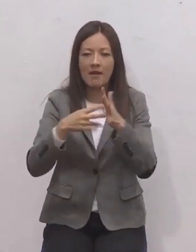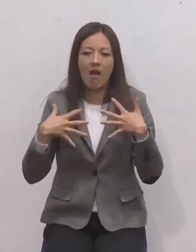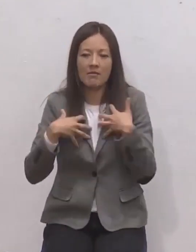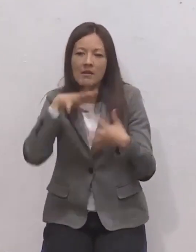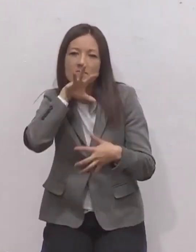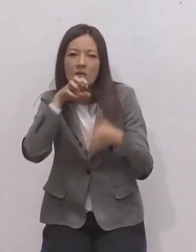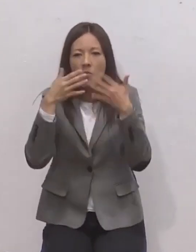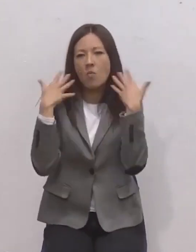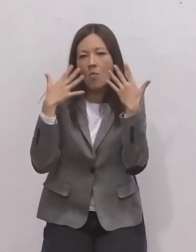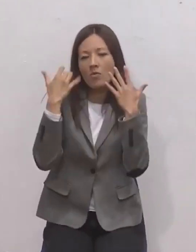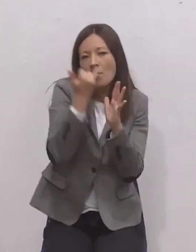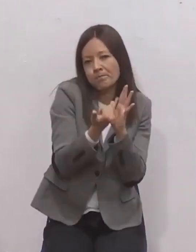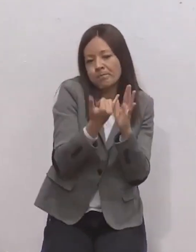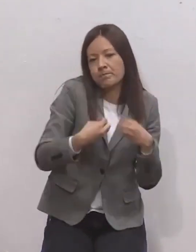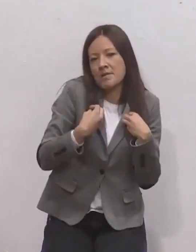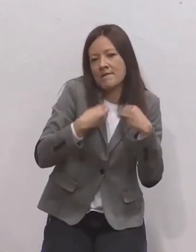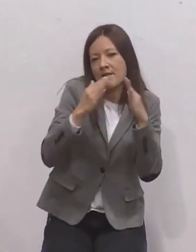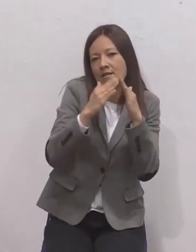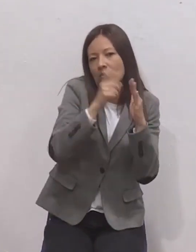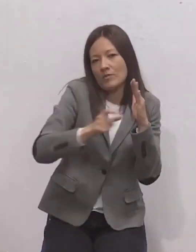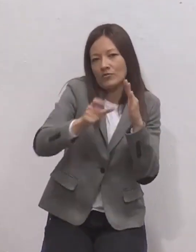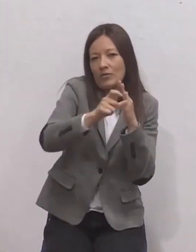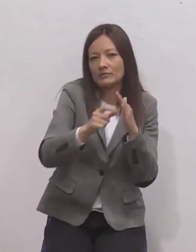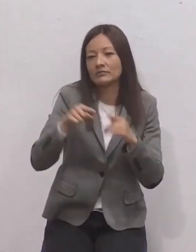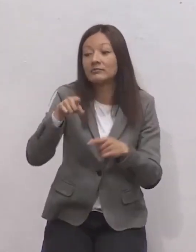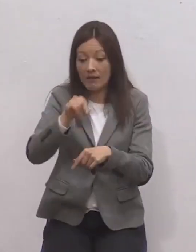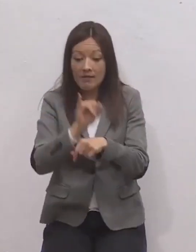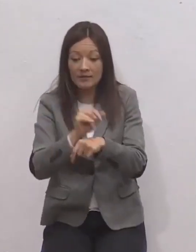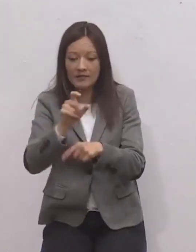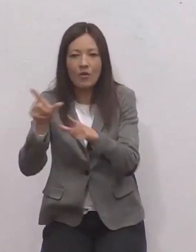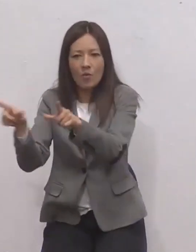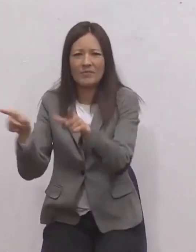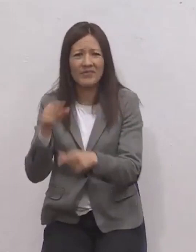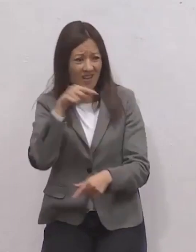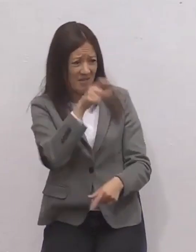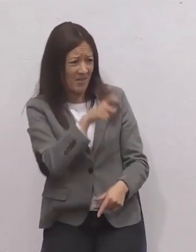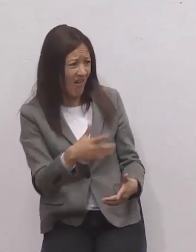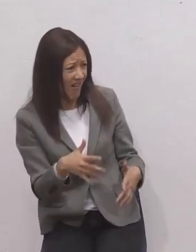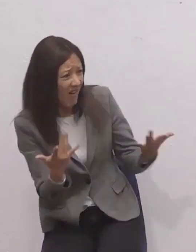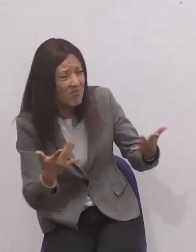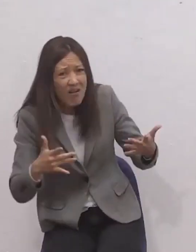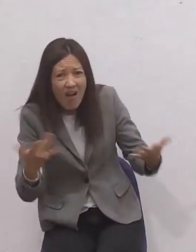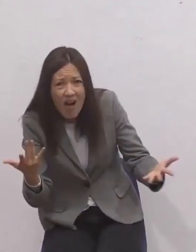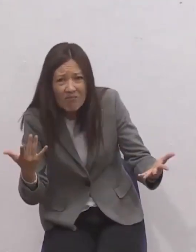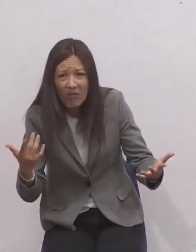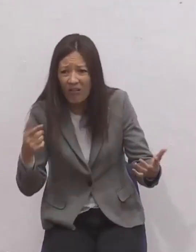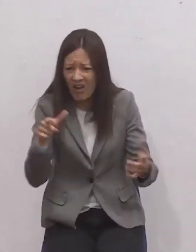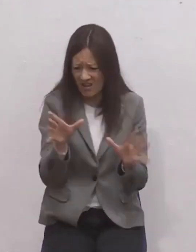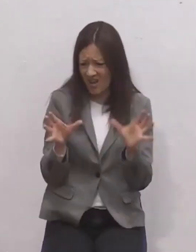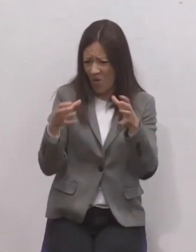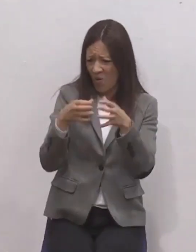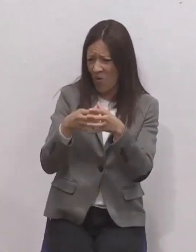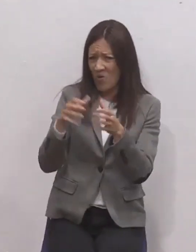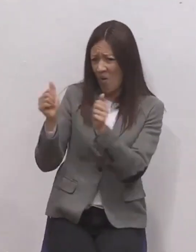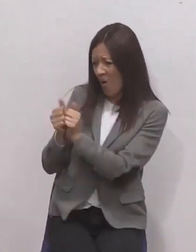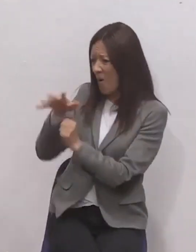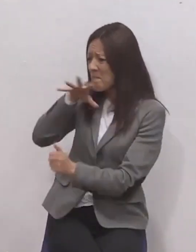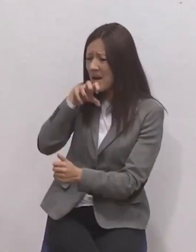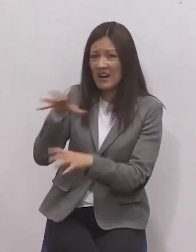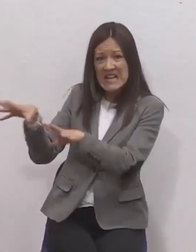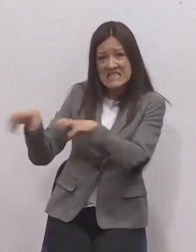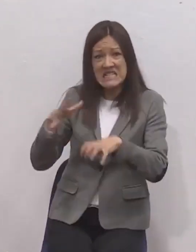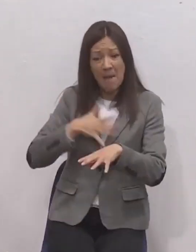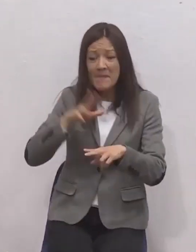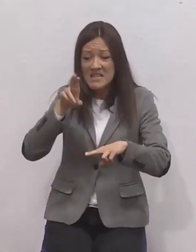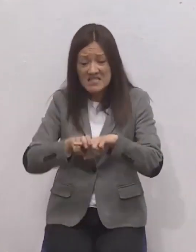nos estamos adelantando. Y entonces alguna gente se incomodó, pero ¿cómo con perros? Eso no, ¿y cómo nos quitan nuestra silla?